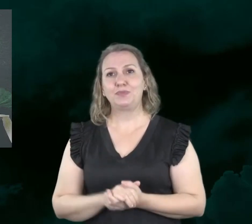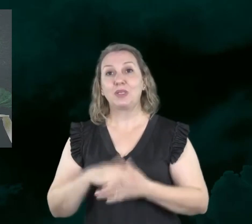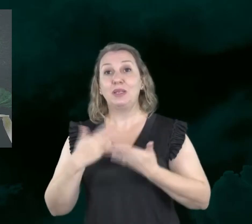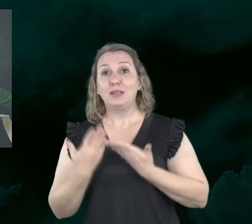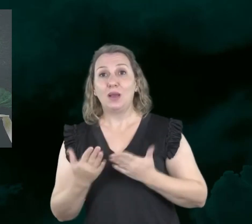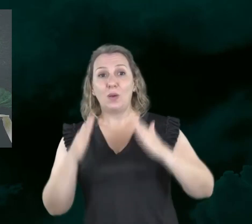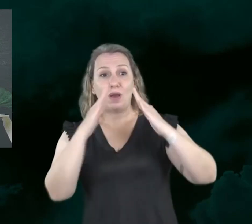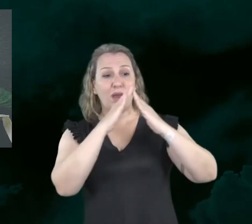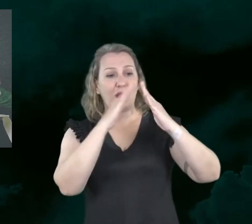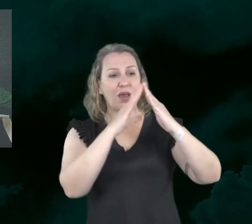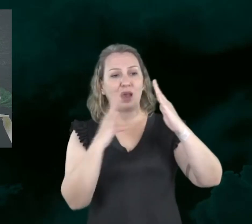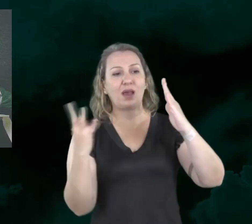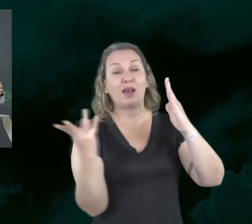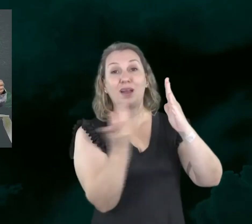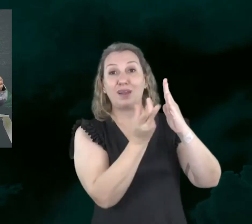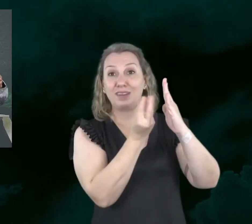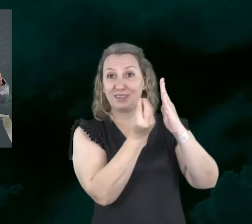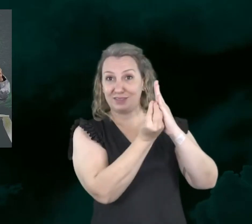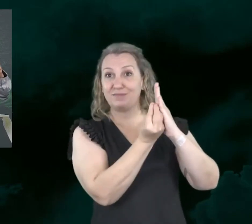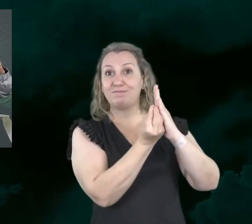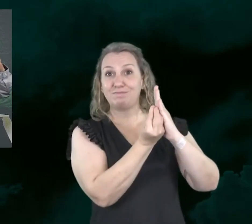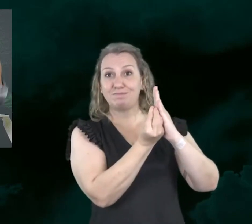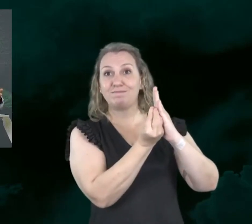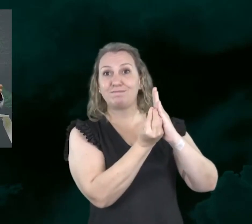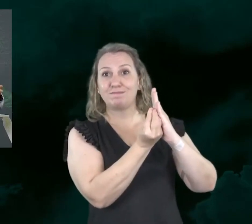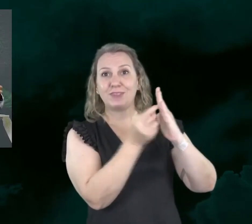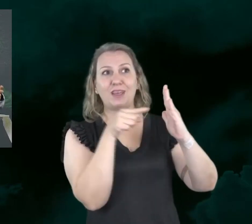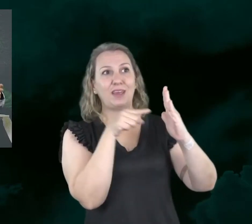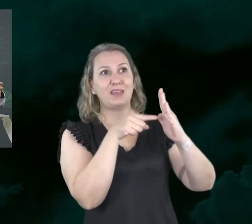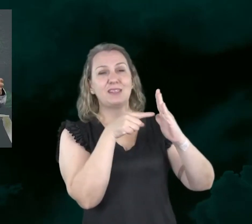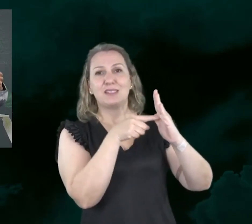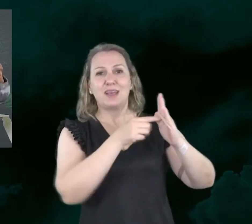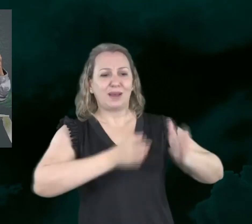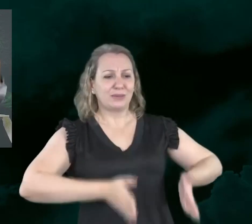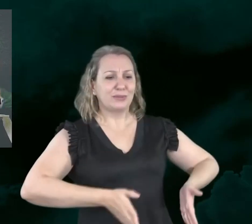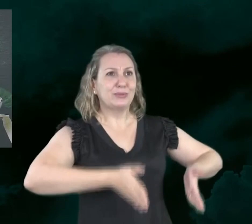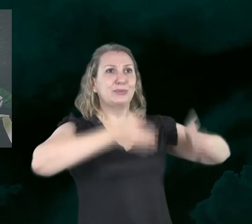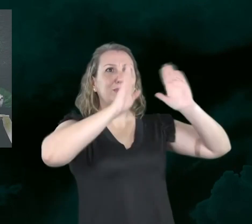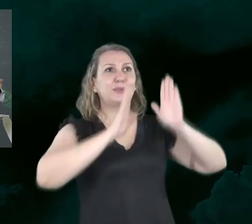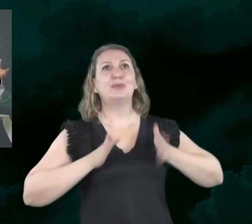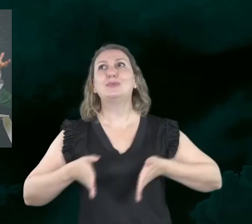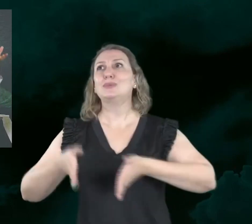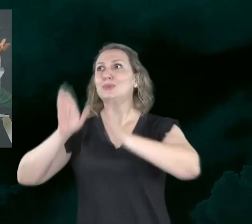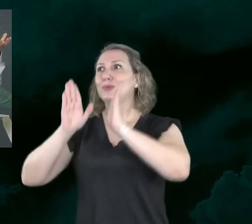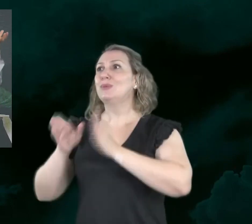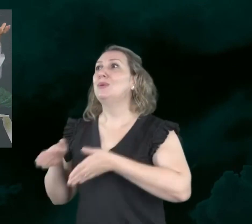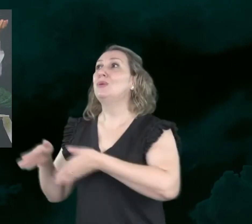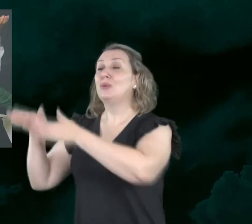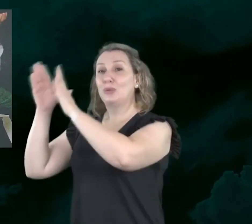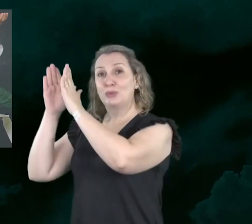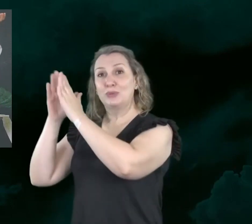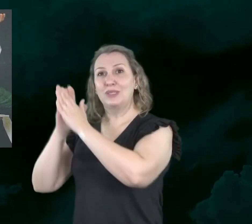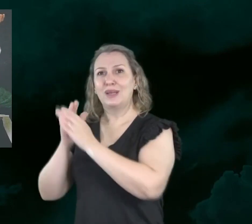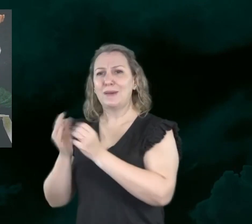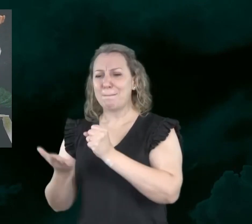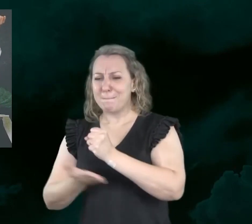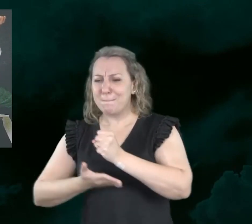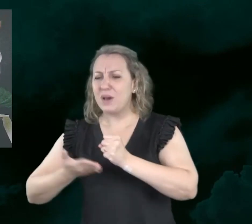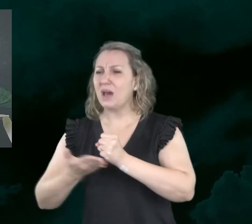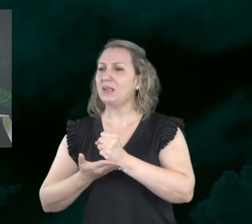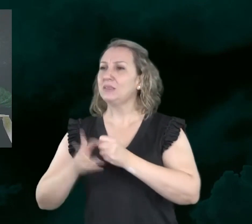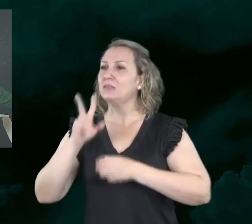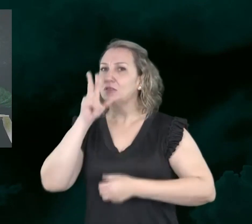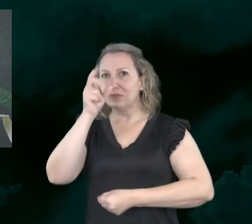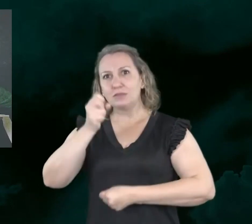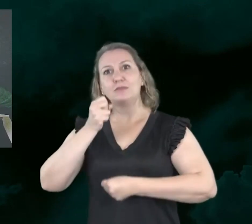toda será a coluna e a base para sustentar a verdade. Isto